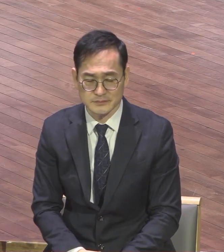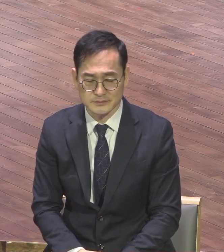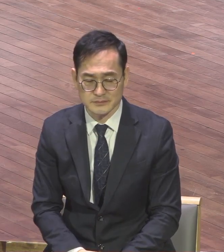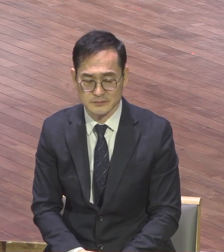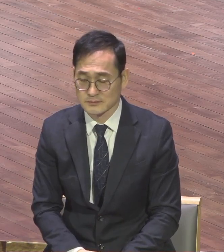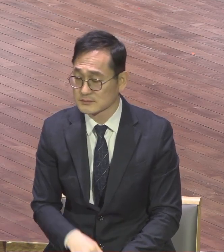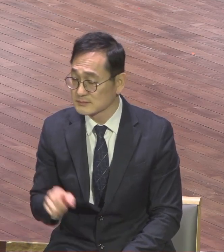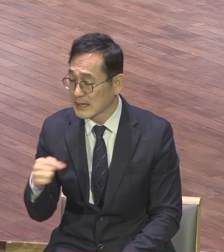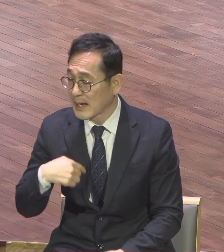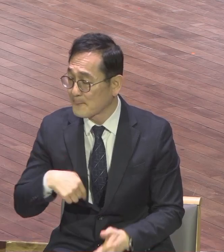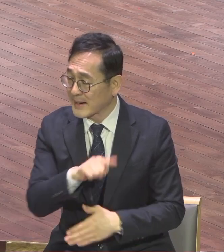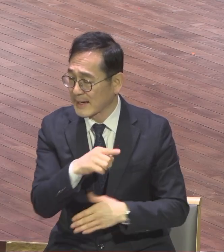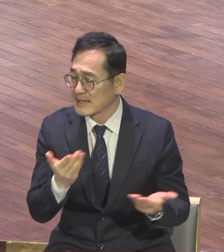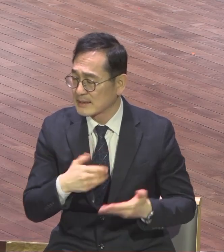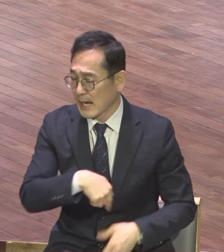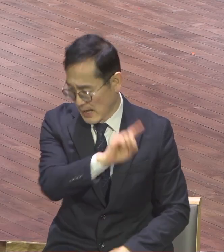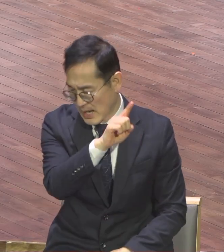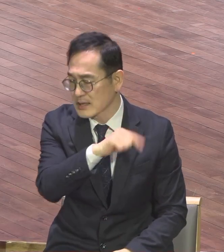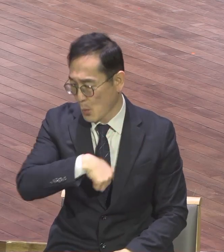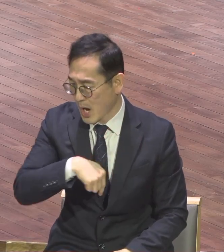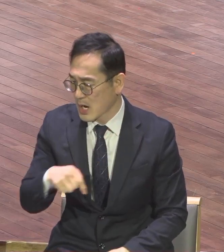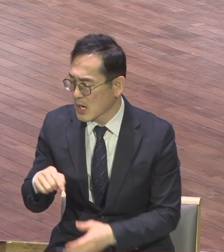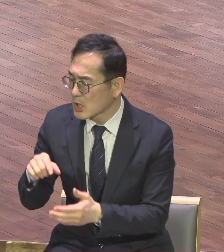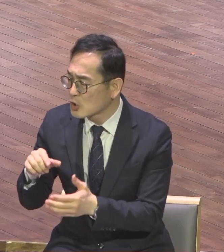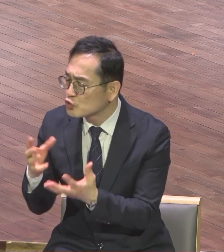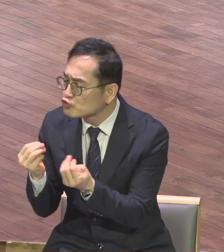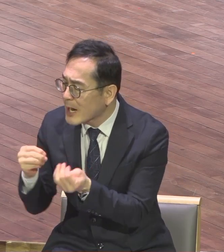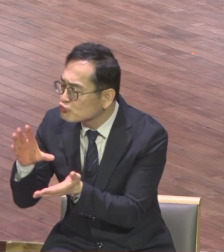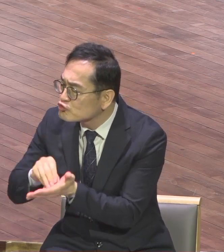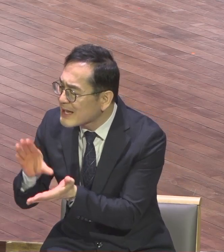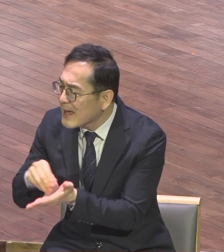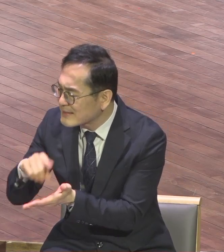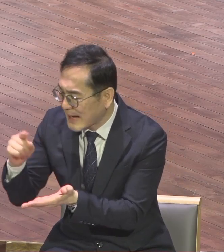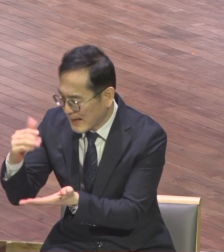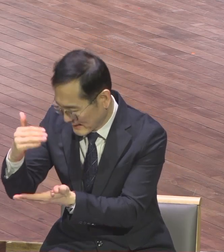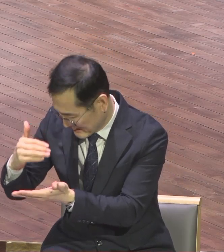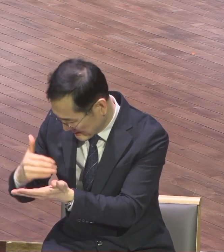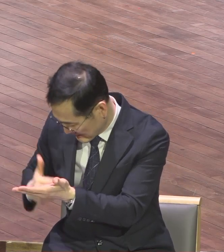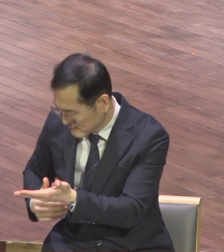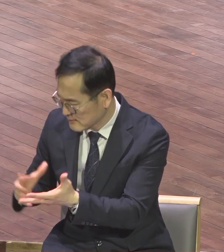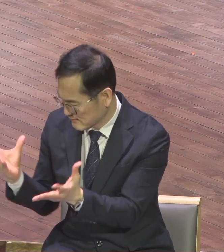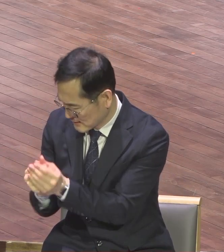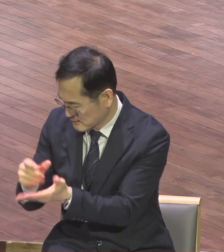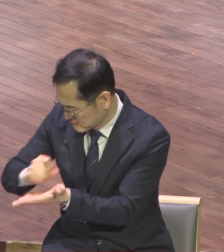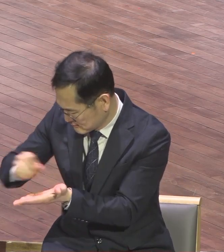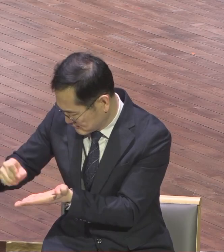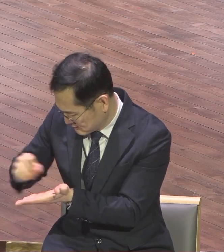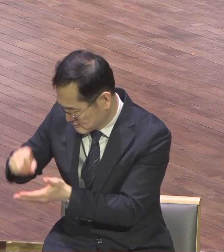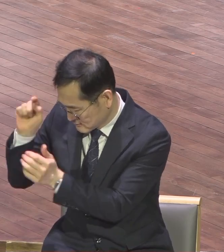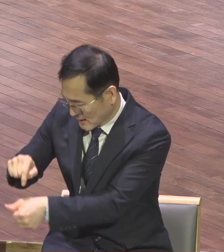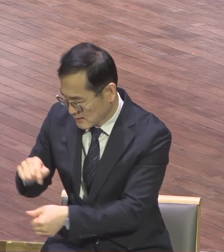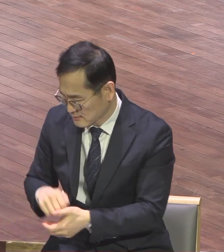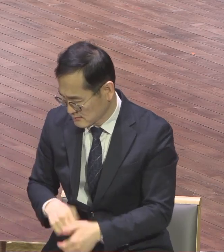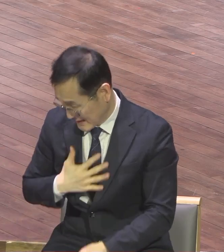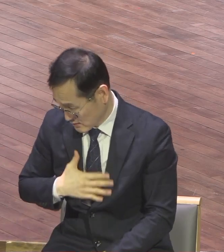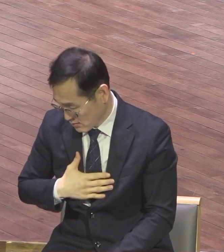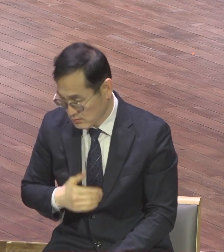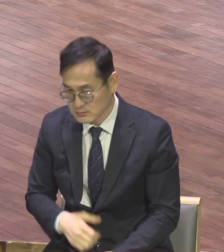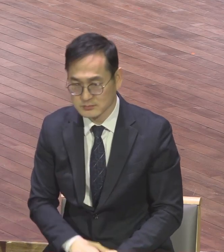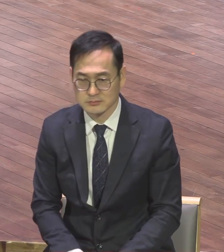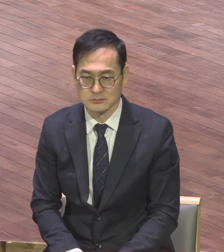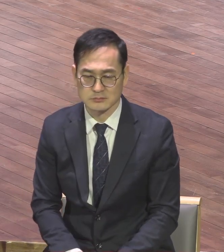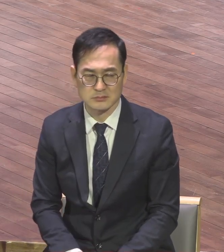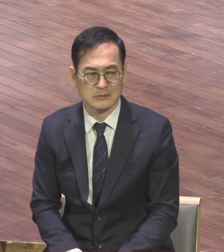밖에 다녀올 테니 수학 문제집을 풀어놓으라는 겁니다. 다녀와서 검사를 하시겠다는 거죠. 그래서 억지로 이제